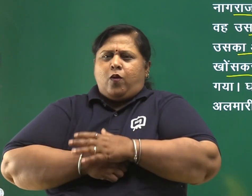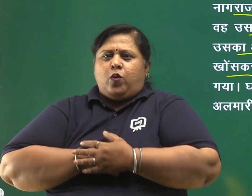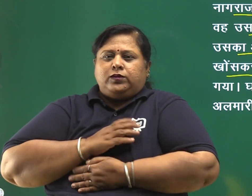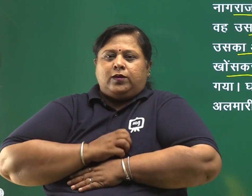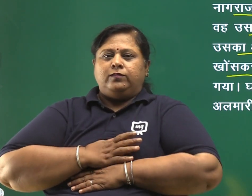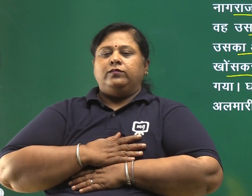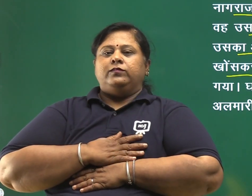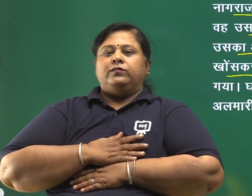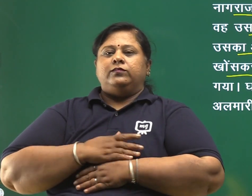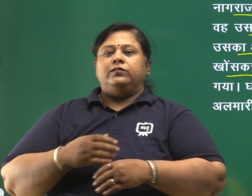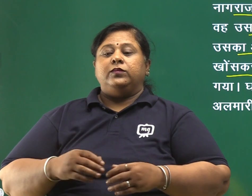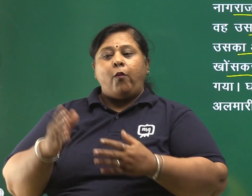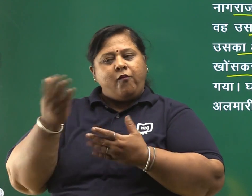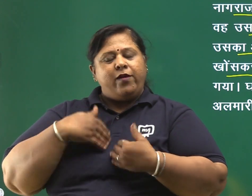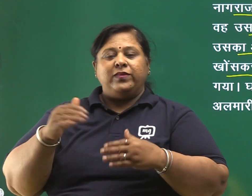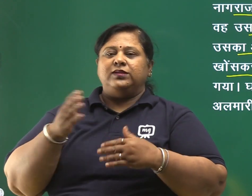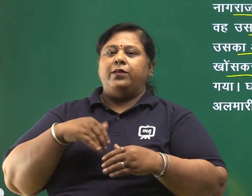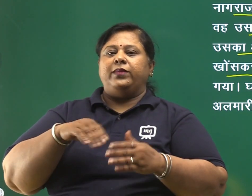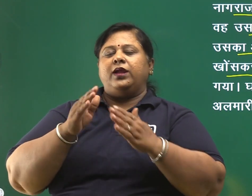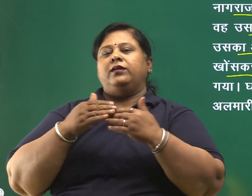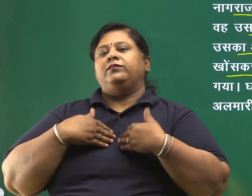खौंसकर वापस अपने